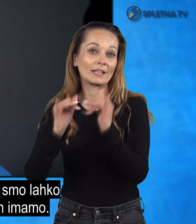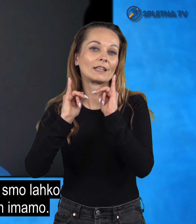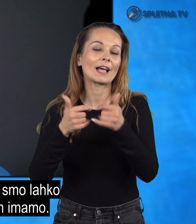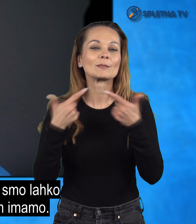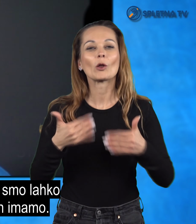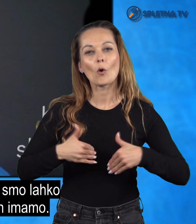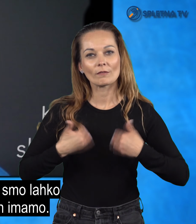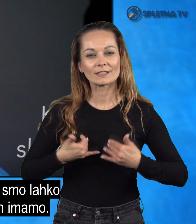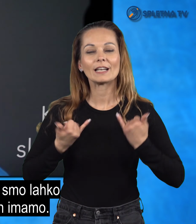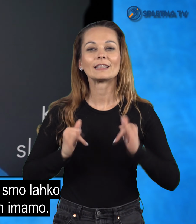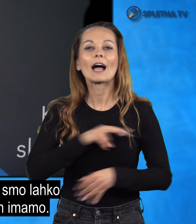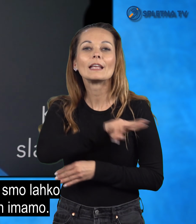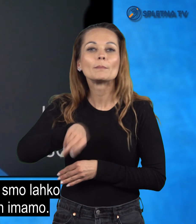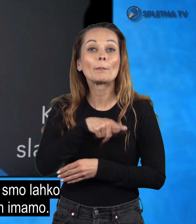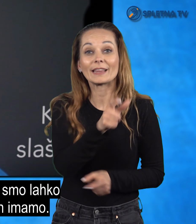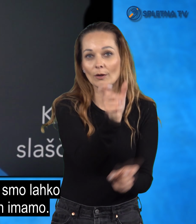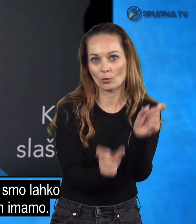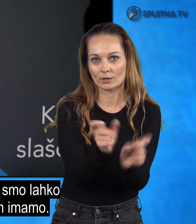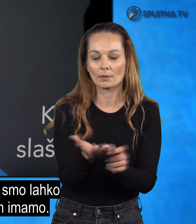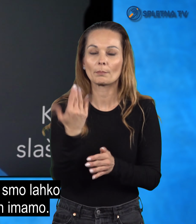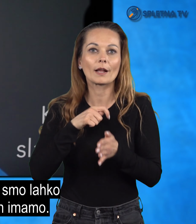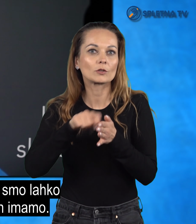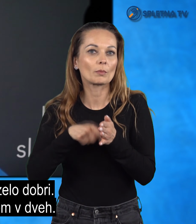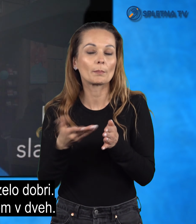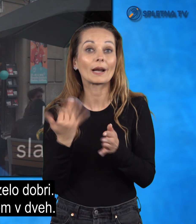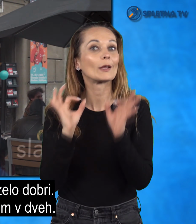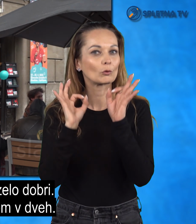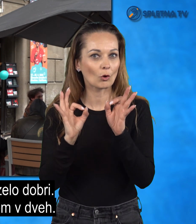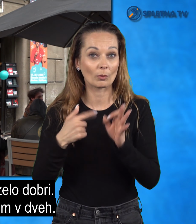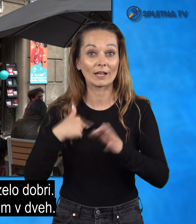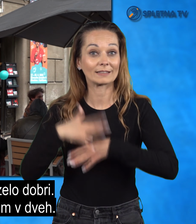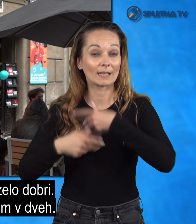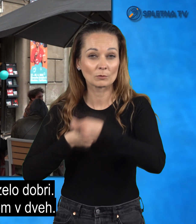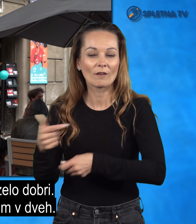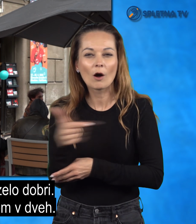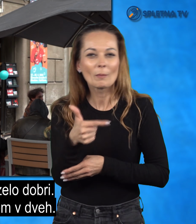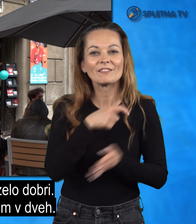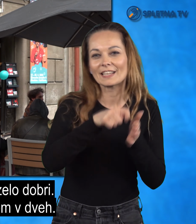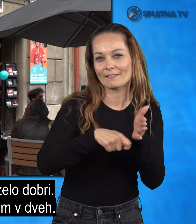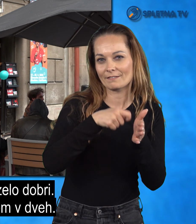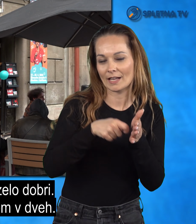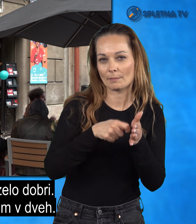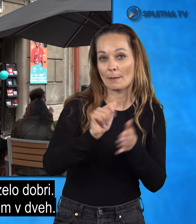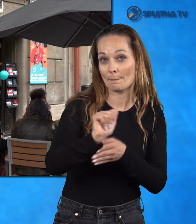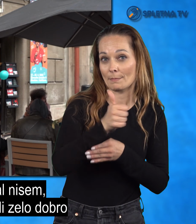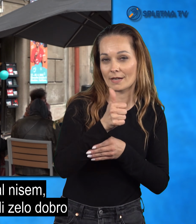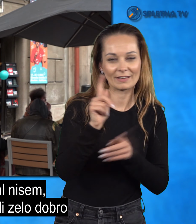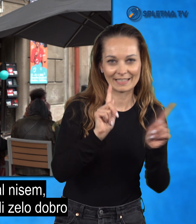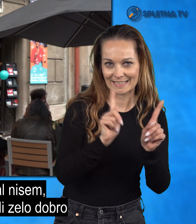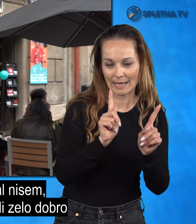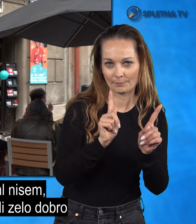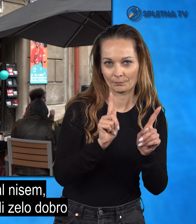družbi in da smo lahko veseli, da jih imamo. Filmi so bili zelo dobri. Jaz sem sodeloval v obeh,